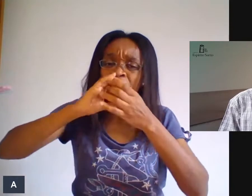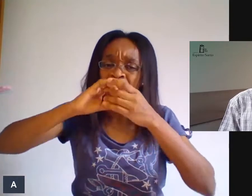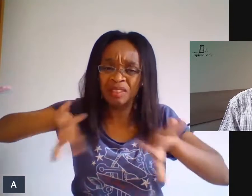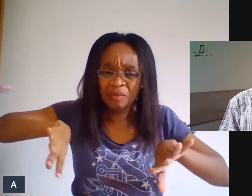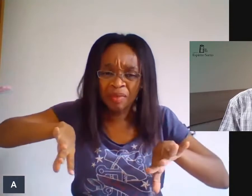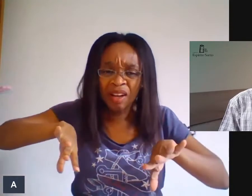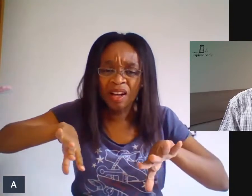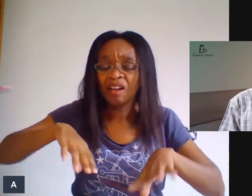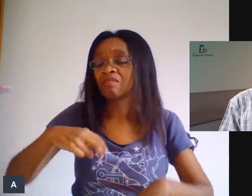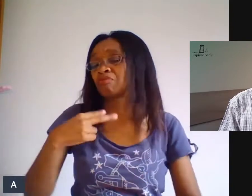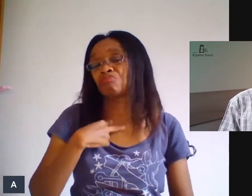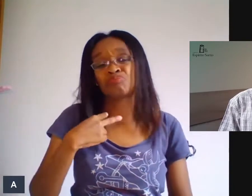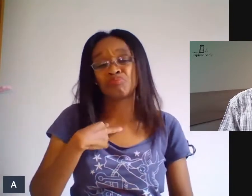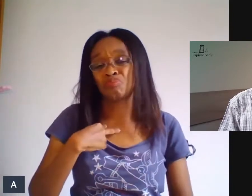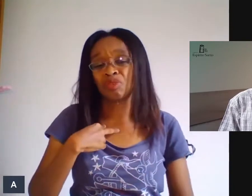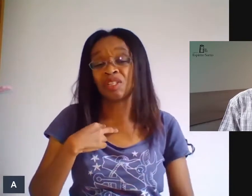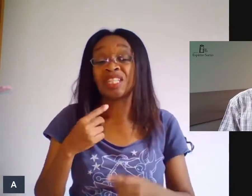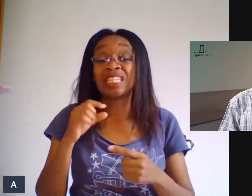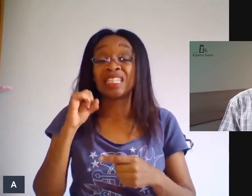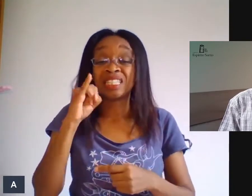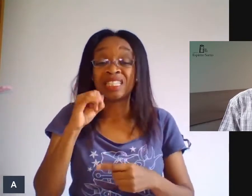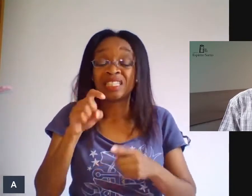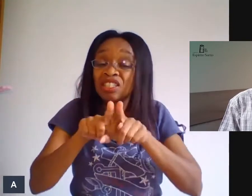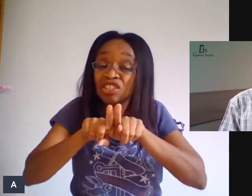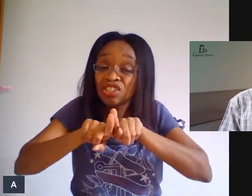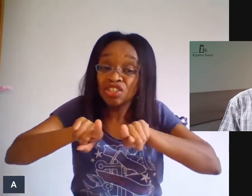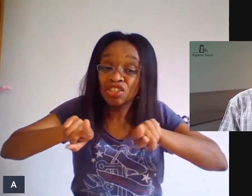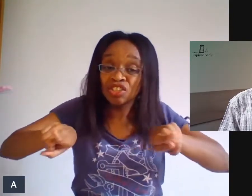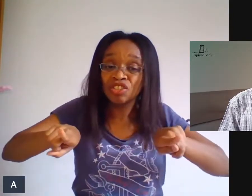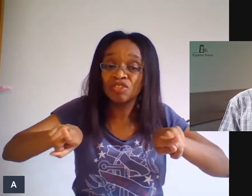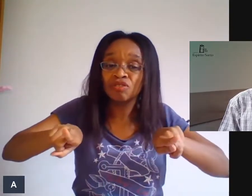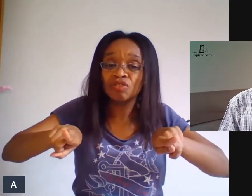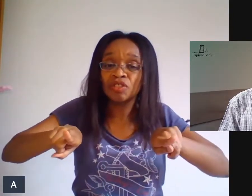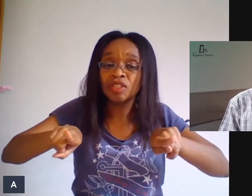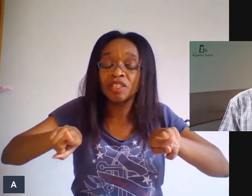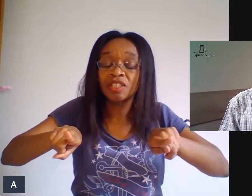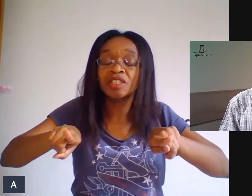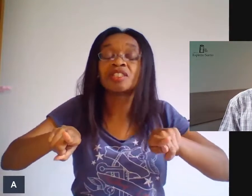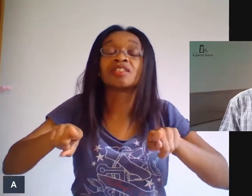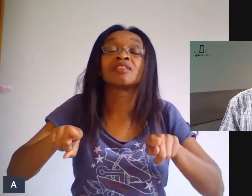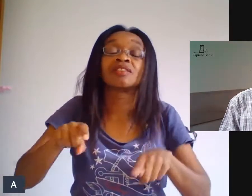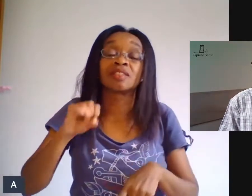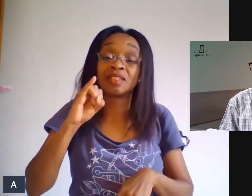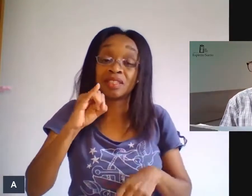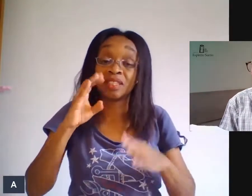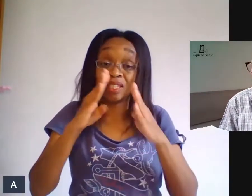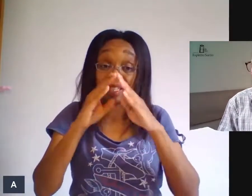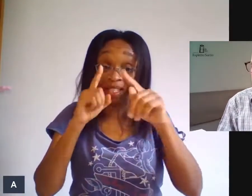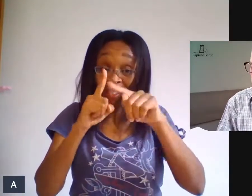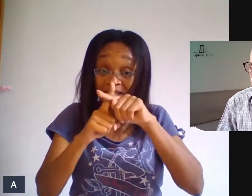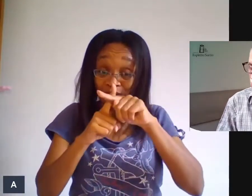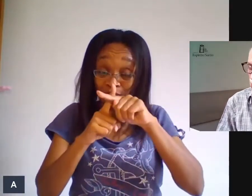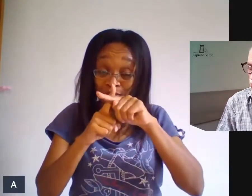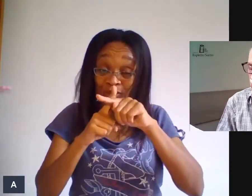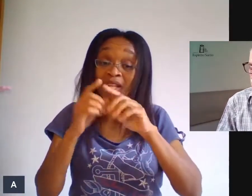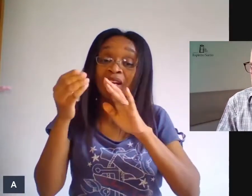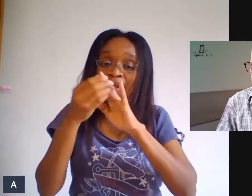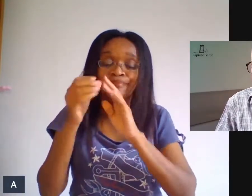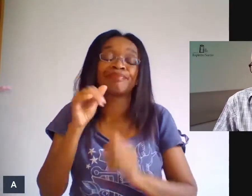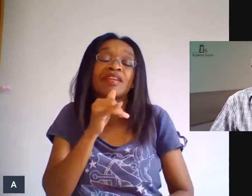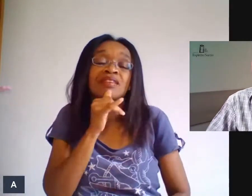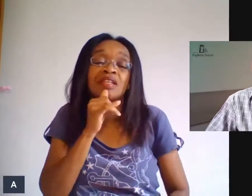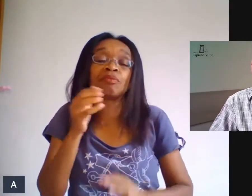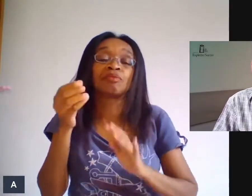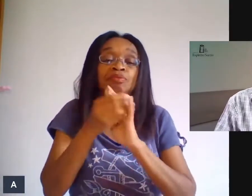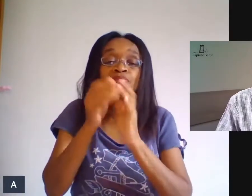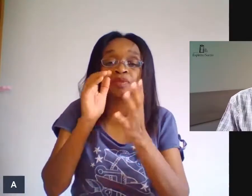separam-se, divorciam-se, separam algo que Deus uniu, né? Algo que Deus uniu.